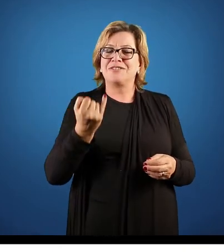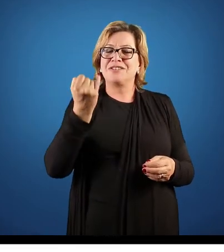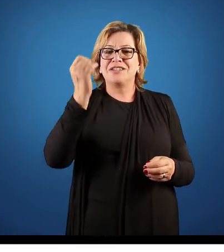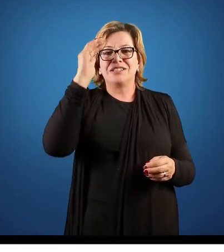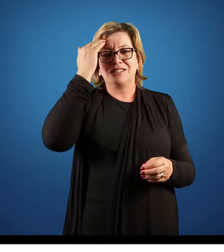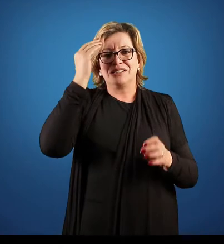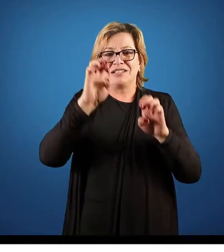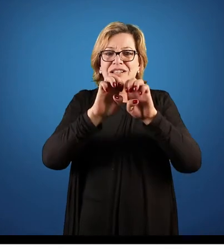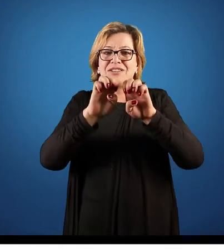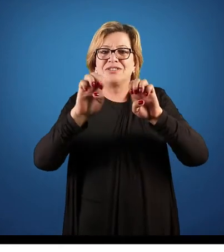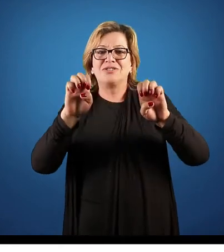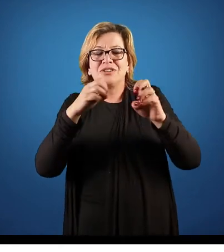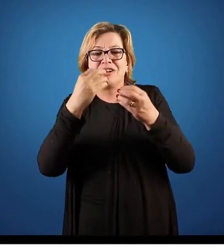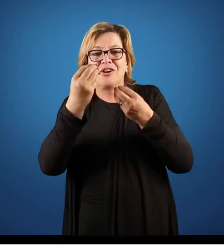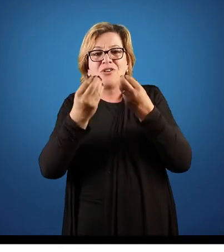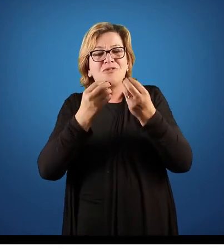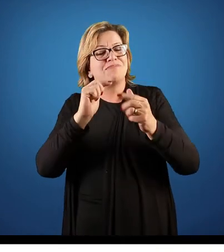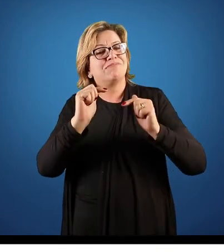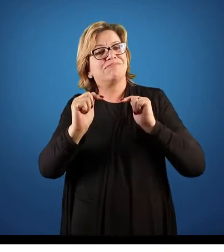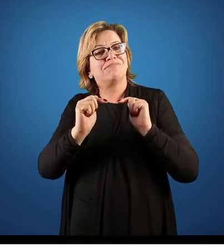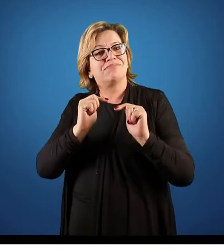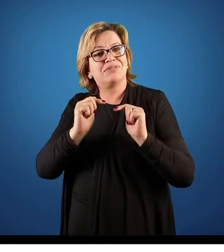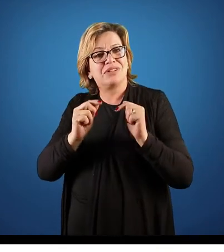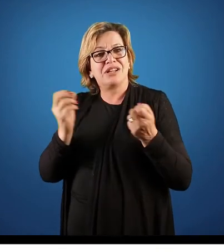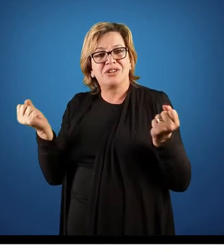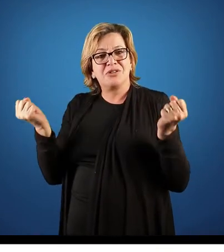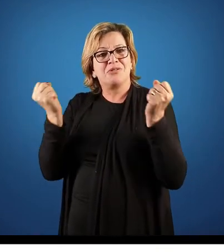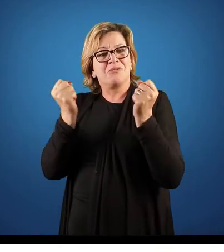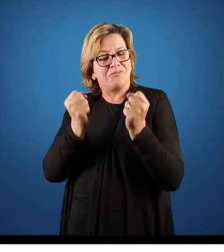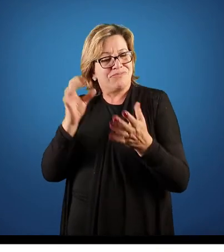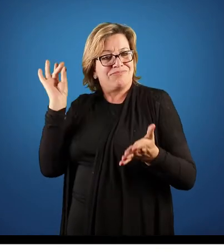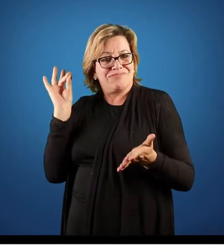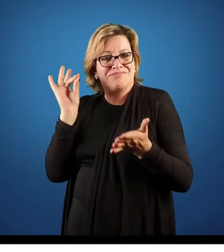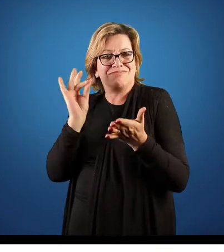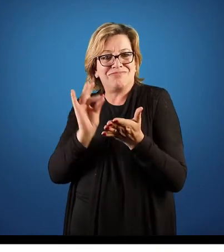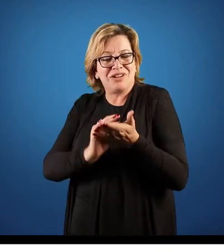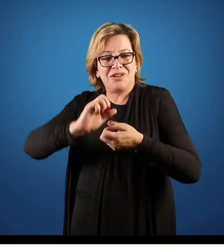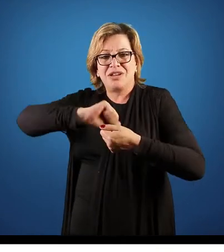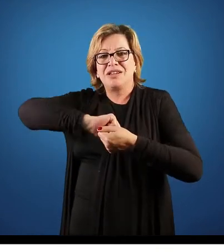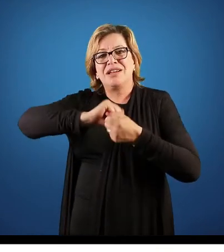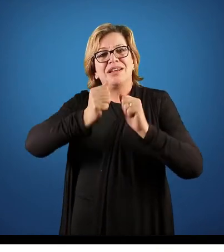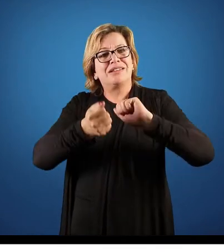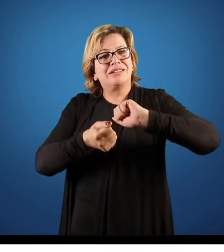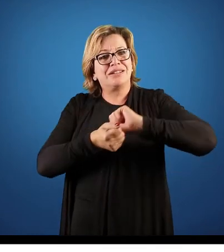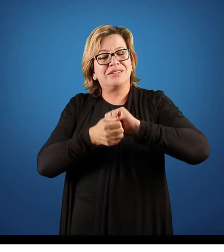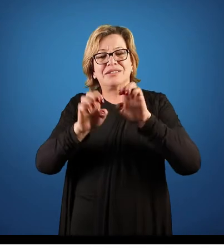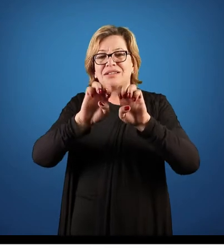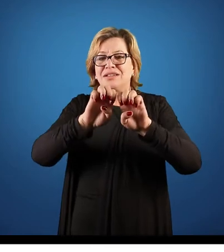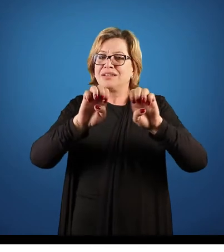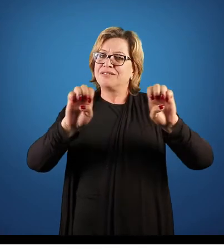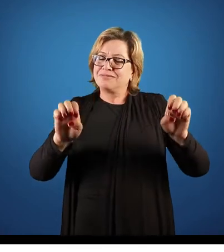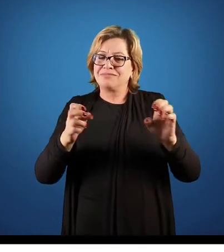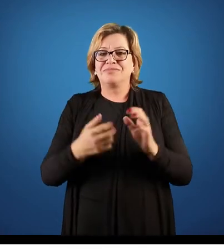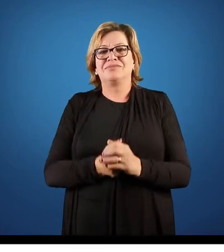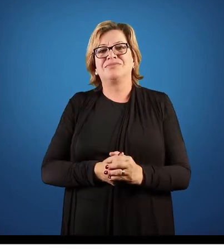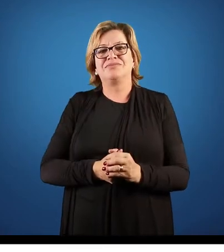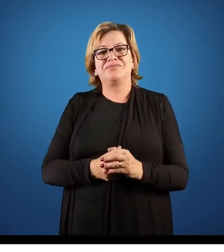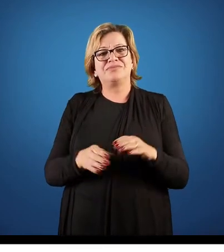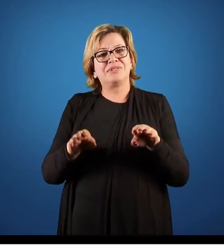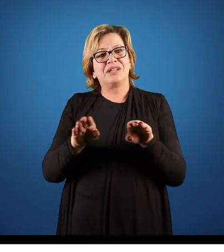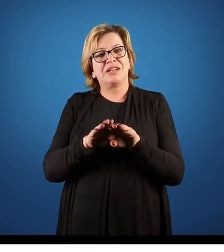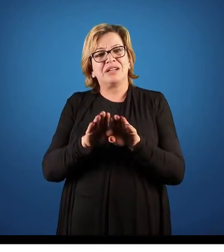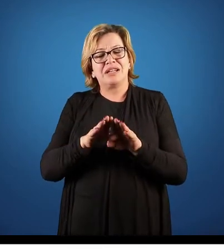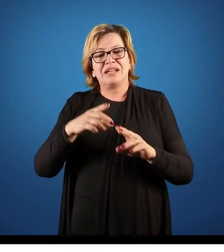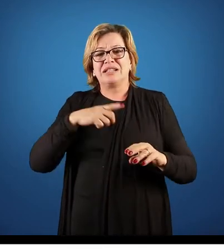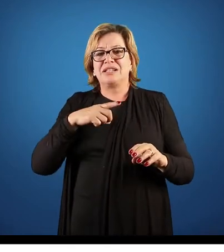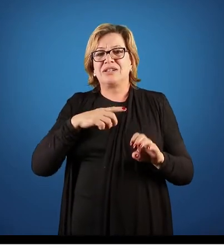estruturas como eu vou estar trabalhando para que eu possa realmente adaptar a minha estrutura pra isso né também tem a questão é da estrutura